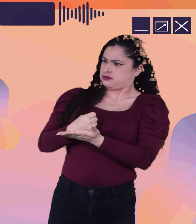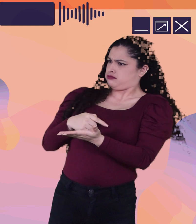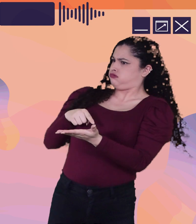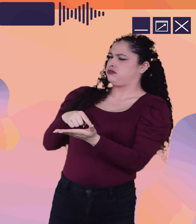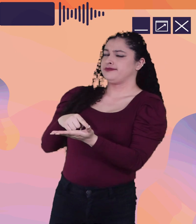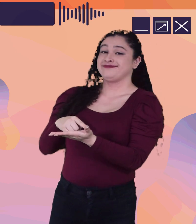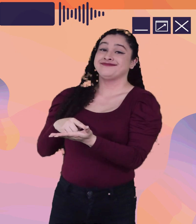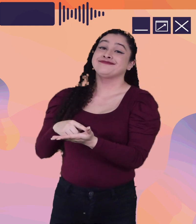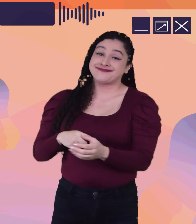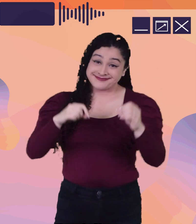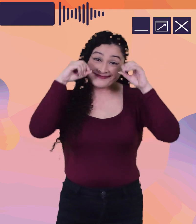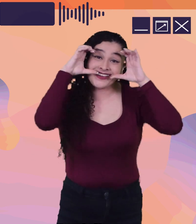Red flag.